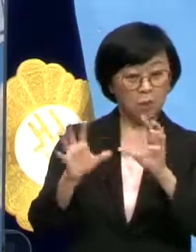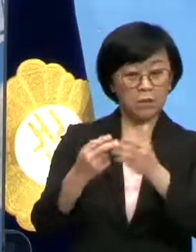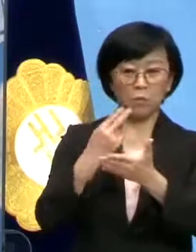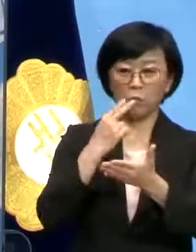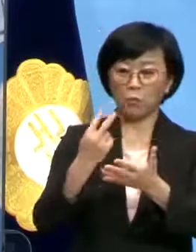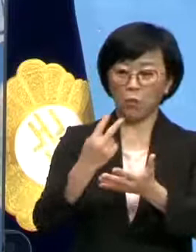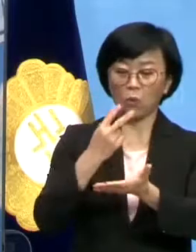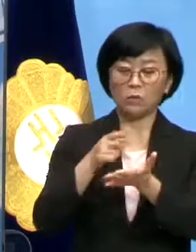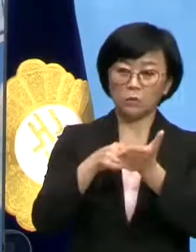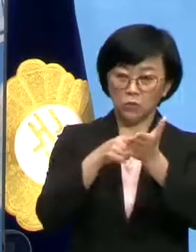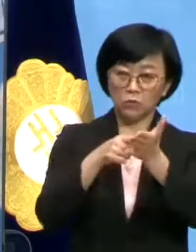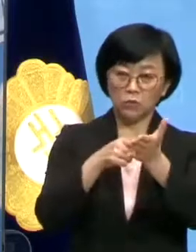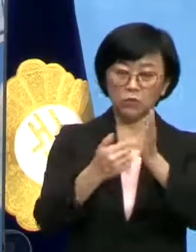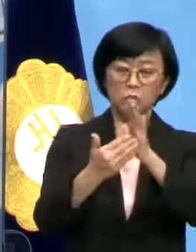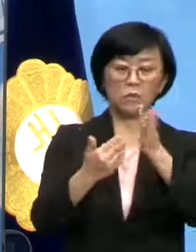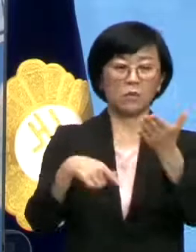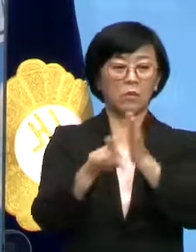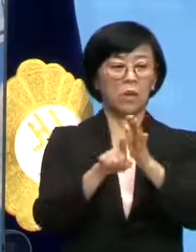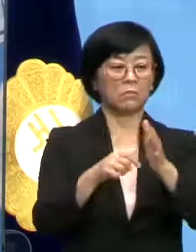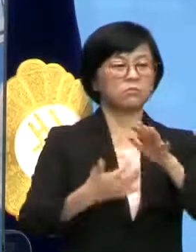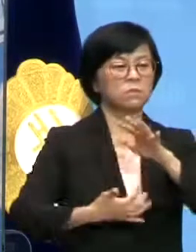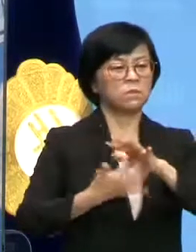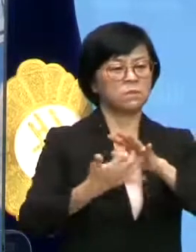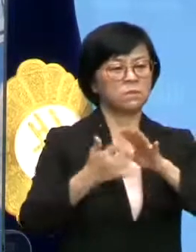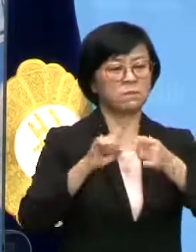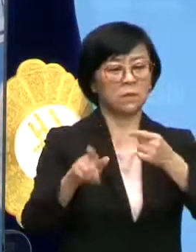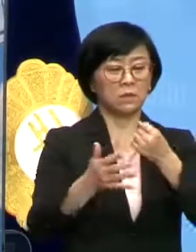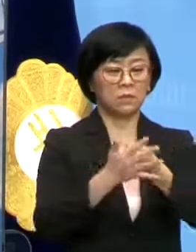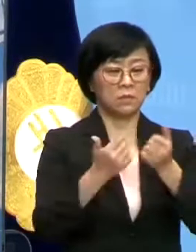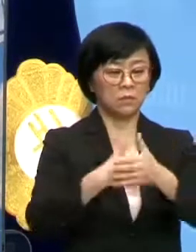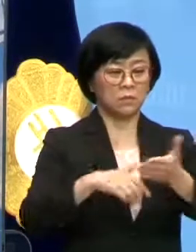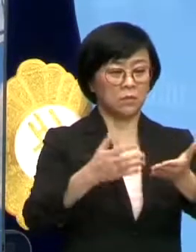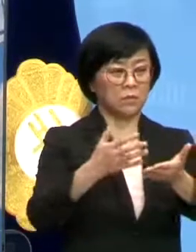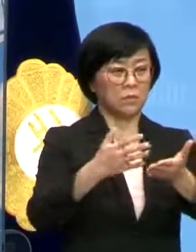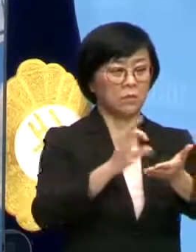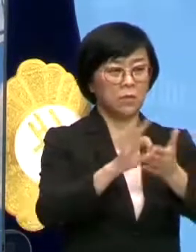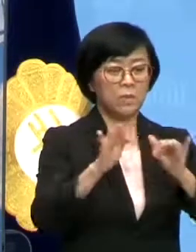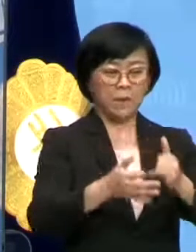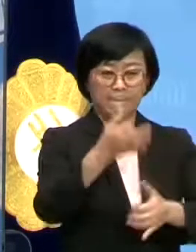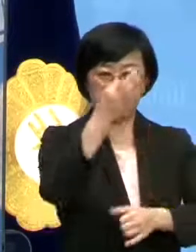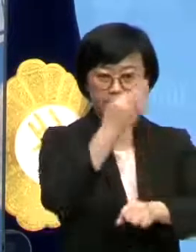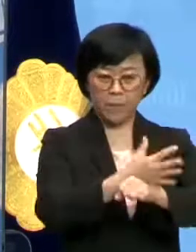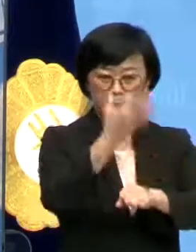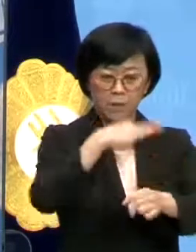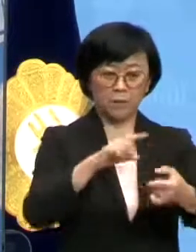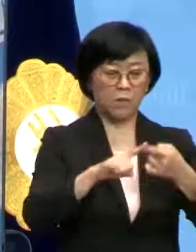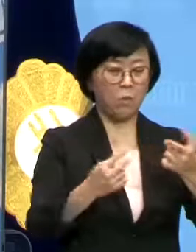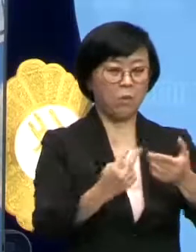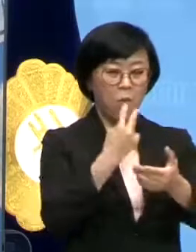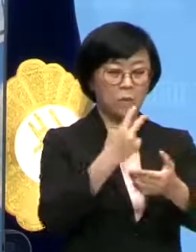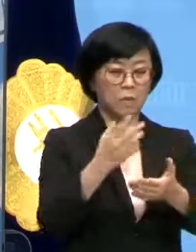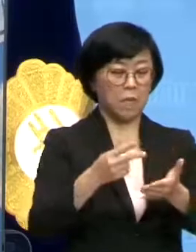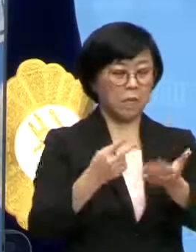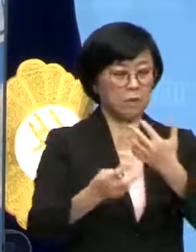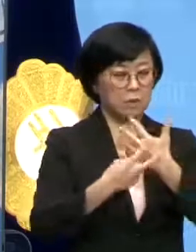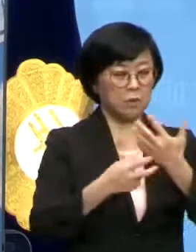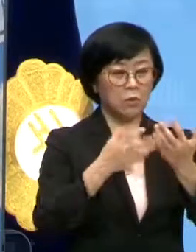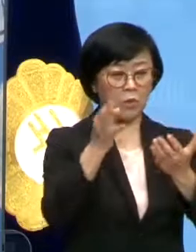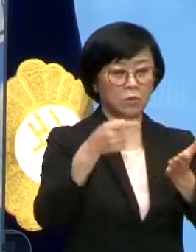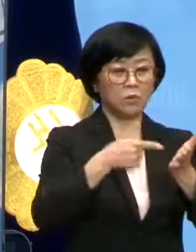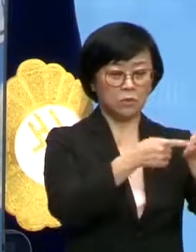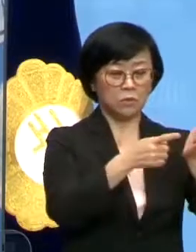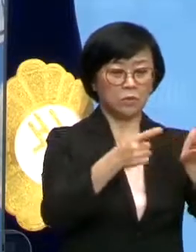보험청구 거절 을 위한 꼼수 이며 소비자 편익을 앞세워 보험사의 진료비 청구 건물을